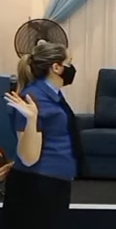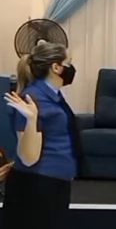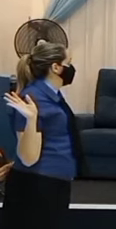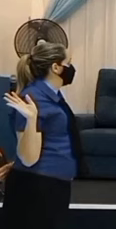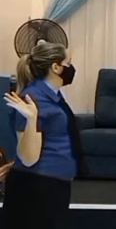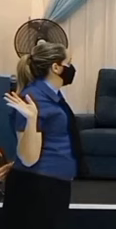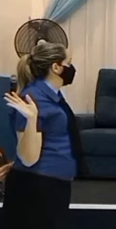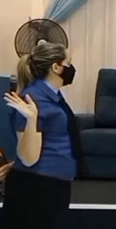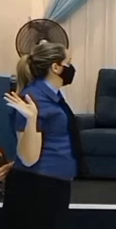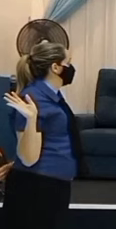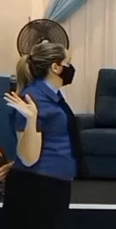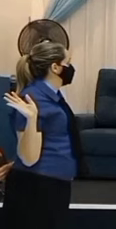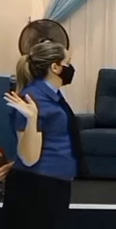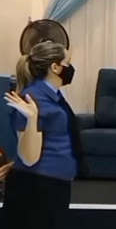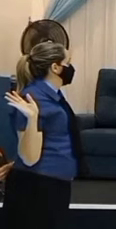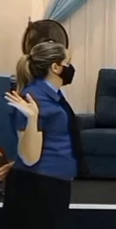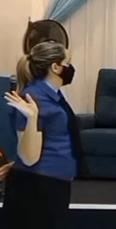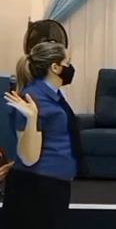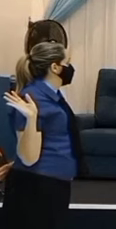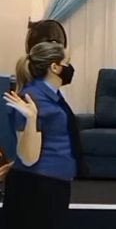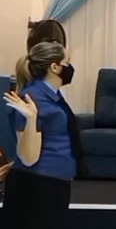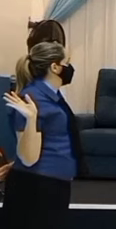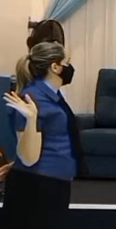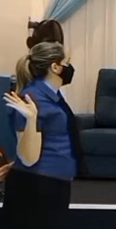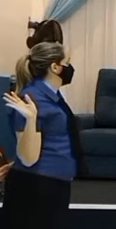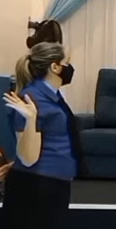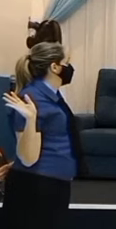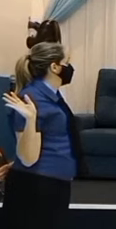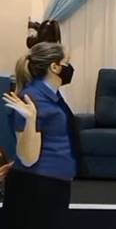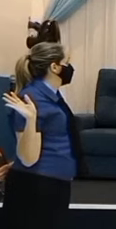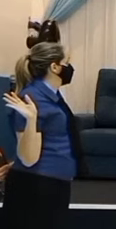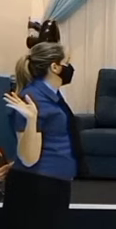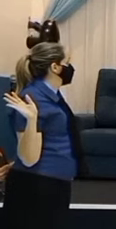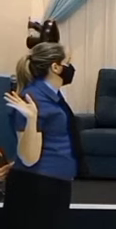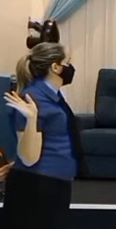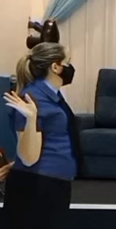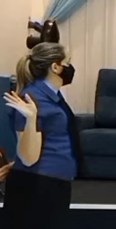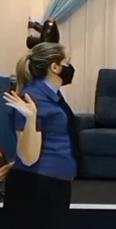Davi fica triste porque ele não pode ser pai, porque a mulher dele não pode dar um filho para ele.